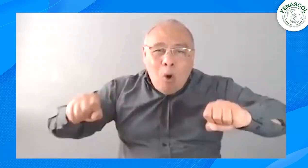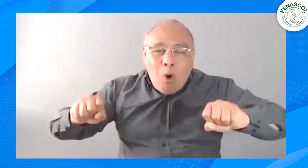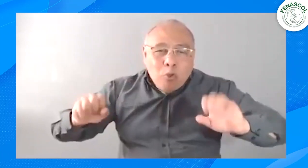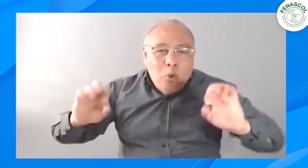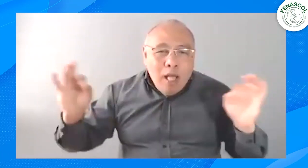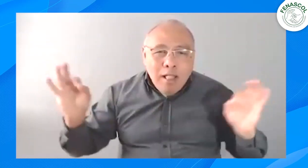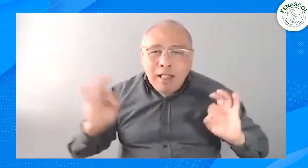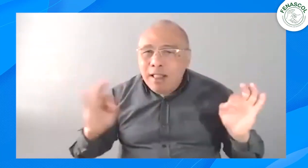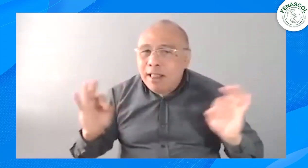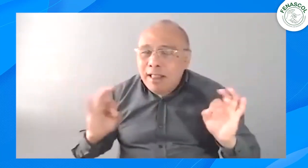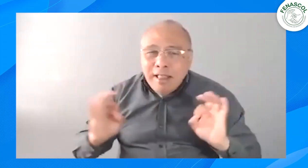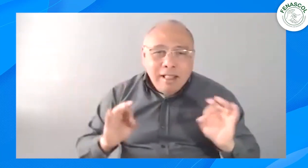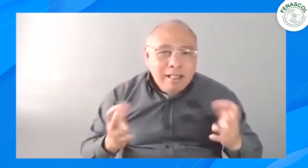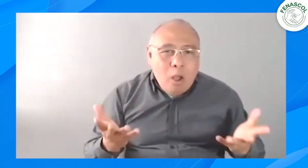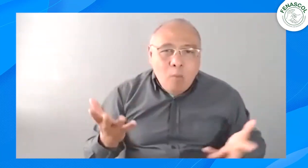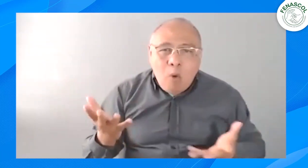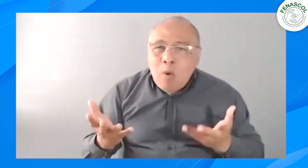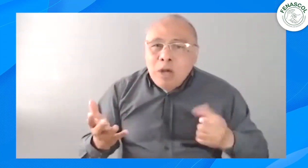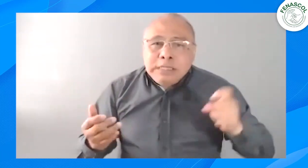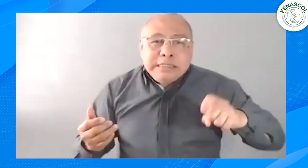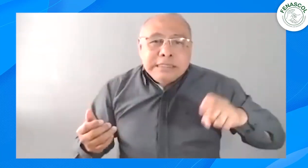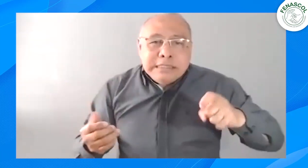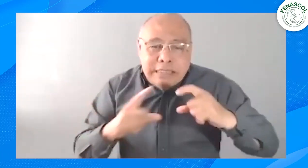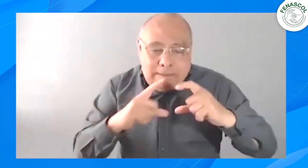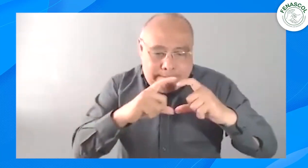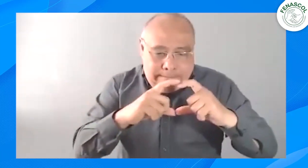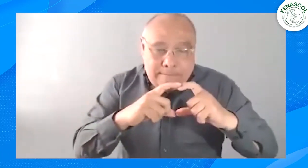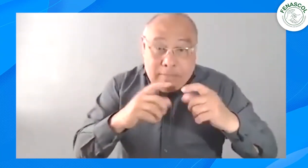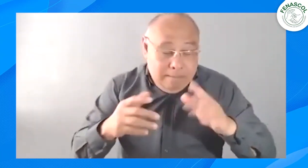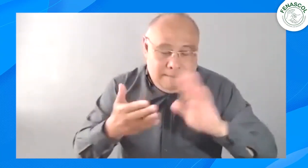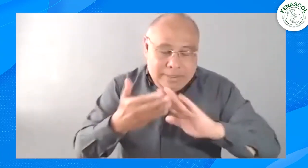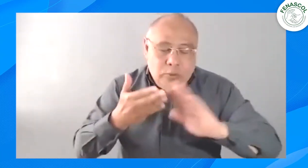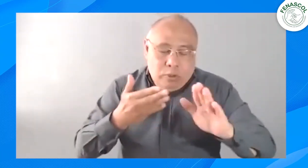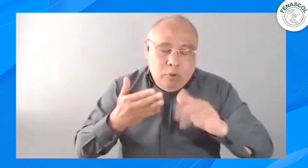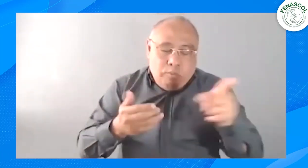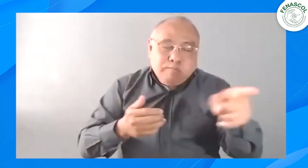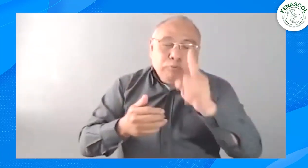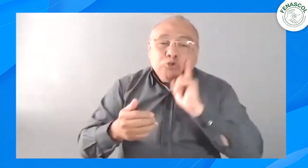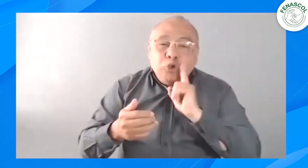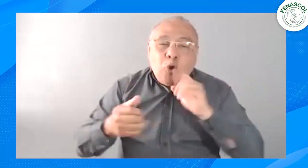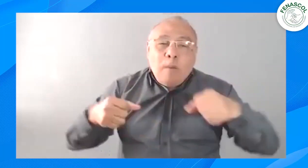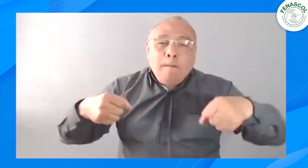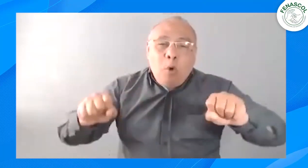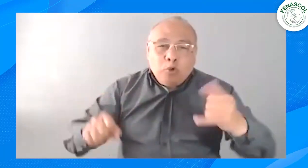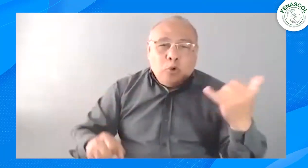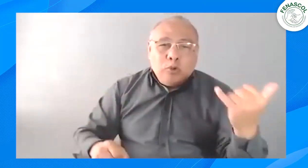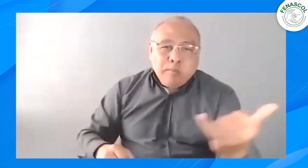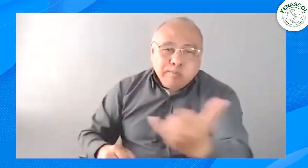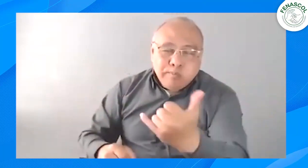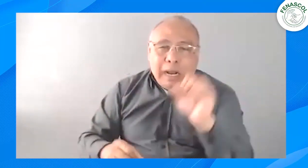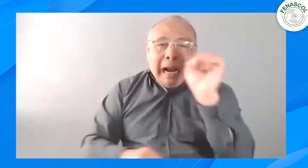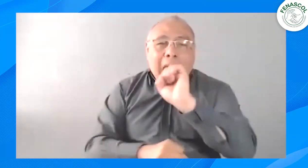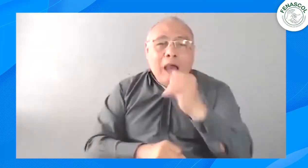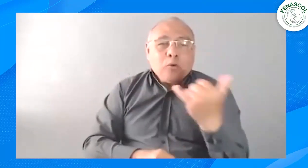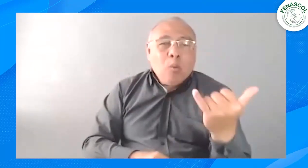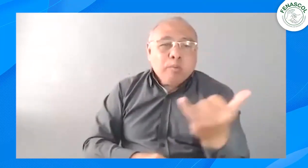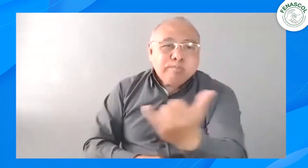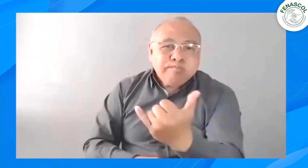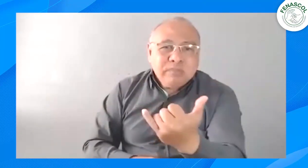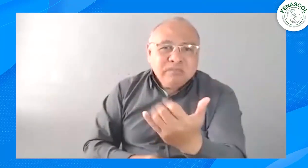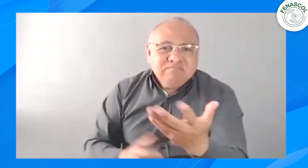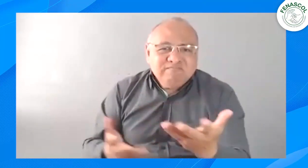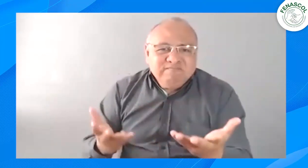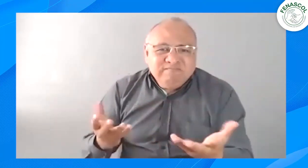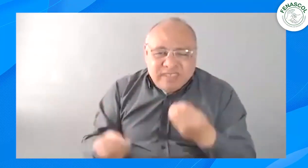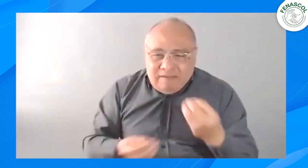nosotros ahora el tema de la derogación de ese articulado que está allí en la resolución algunos ya